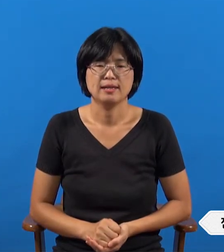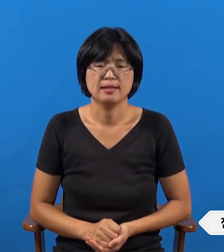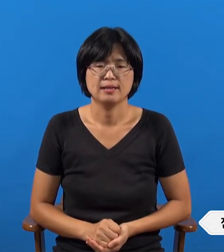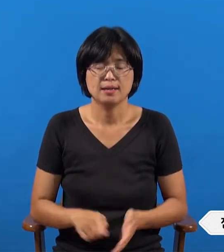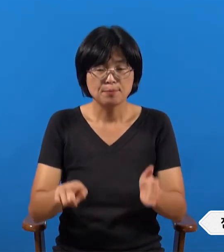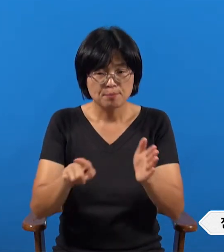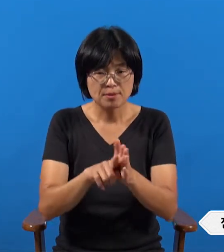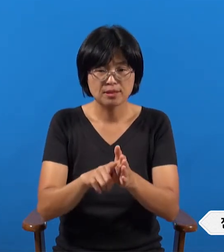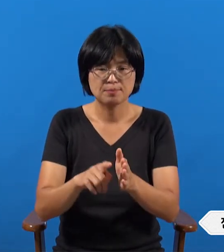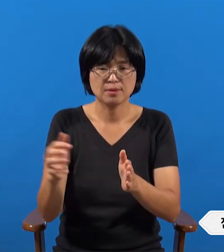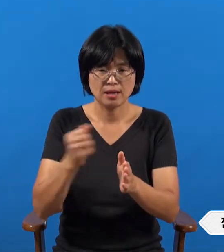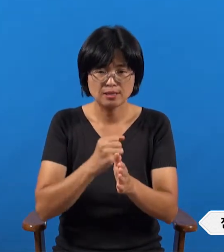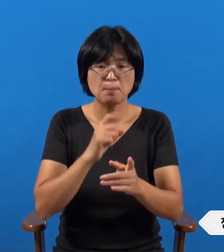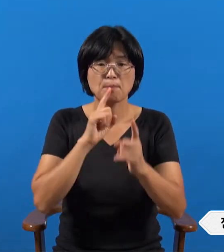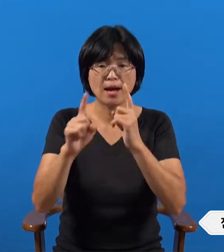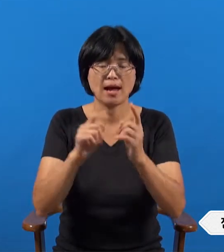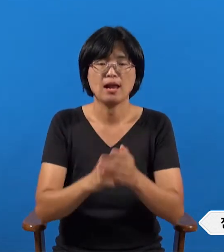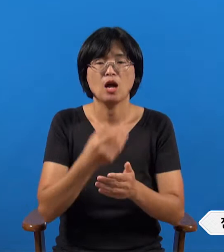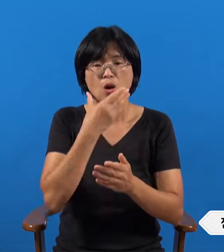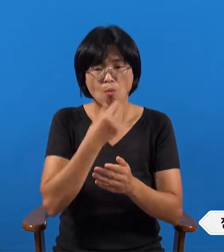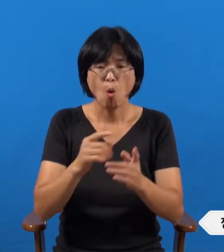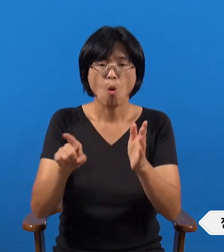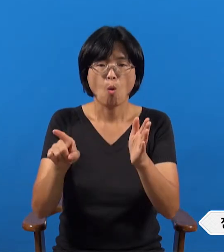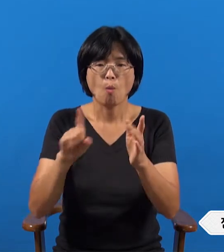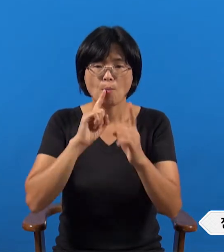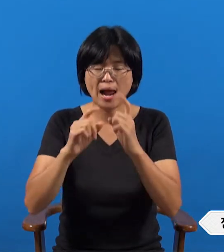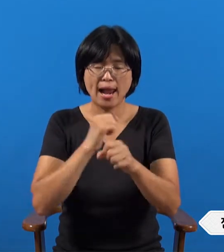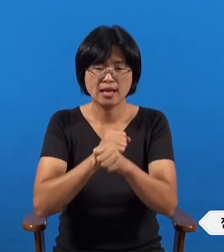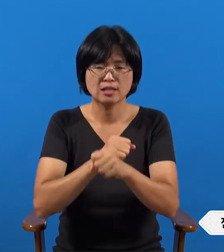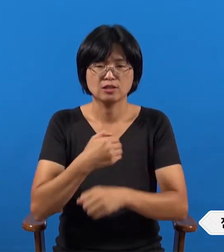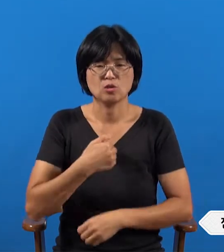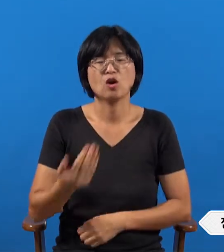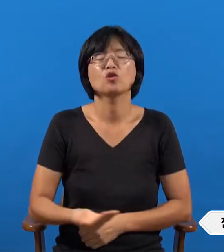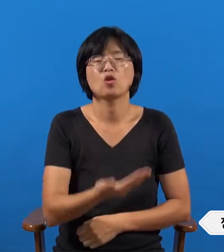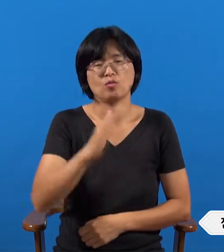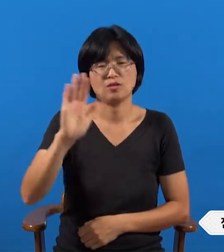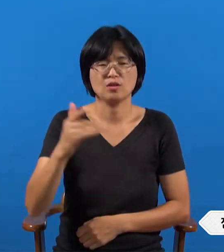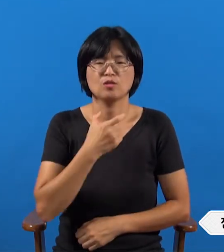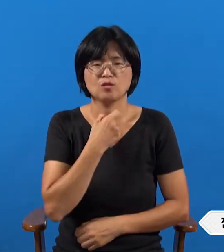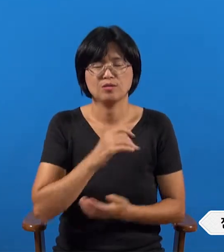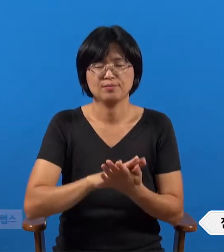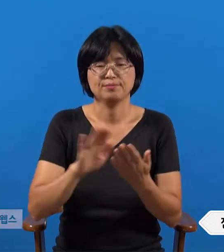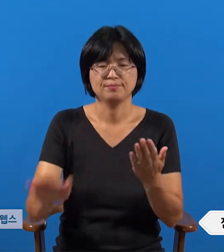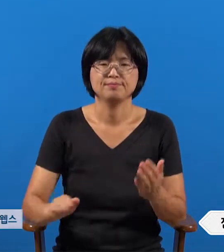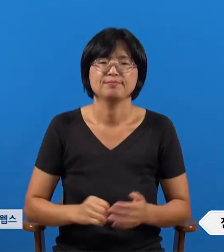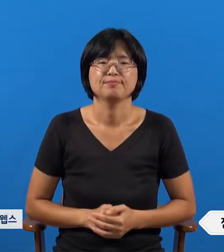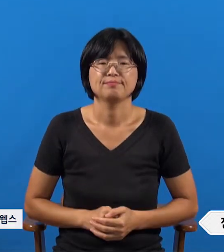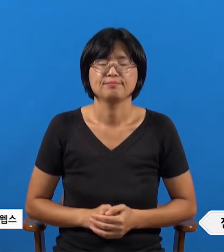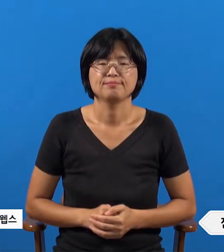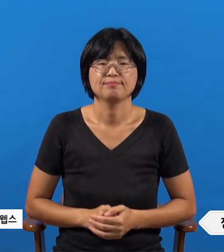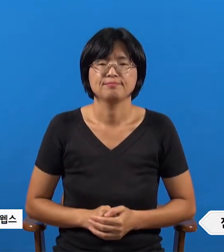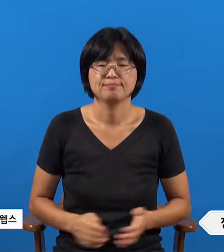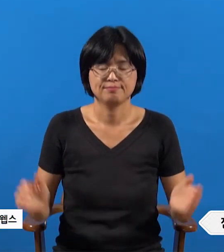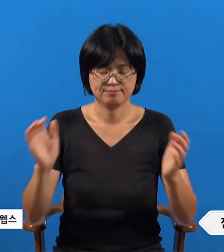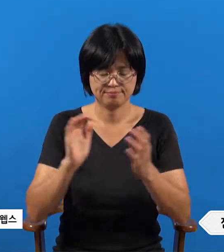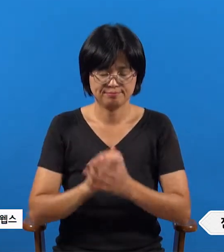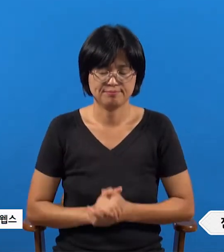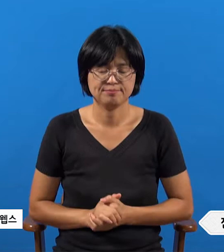말, 그리고 믿음의 말을 하는 여러분과 저의 고백이 되시기를 주의 이름으로